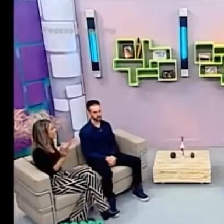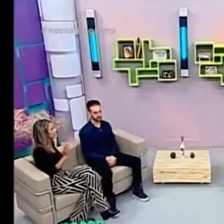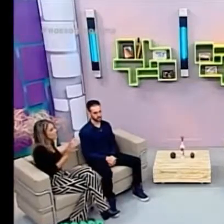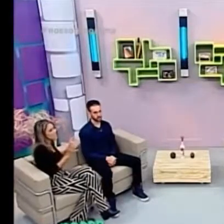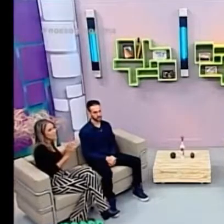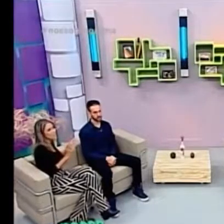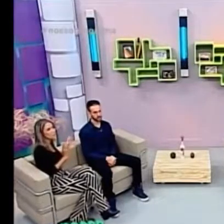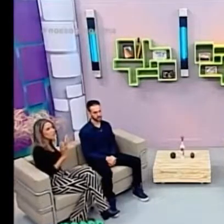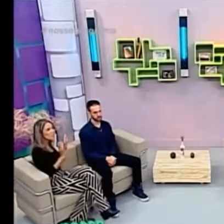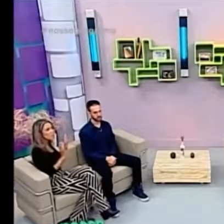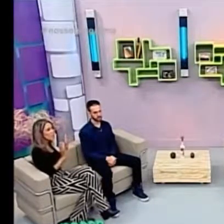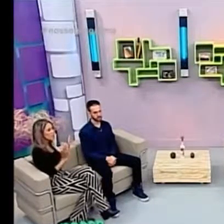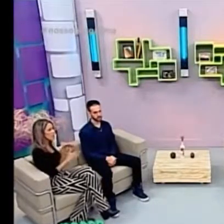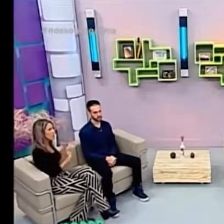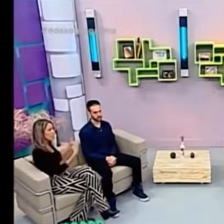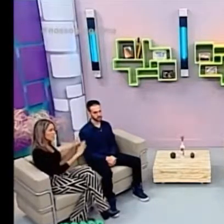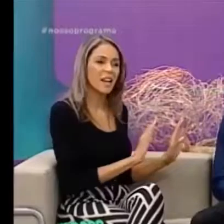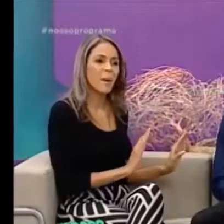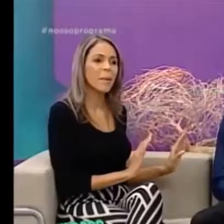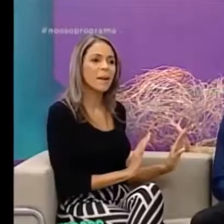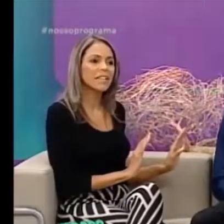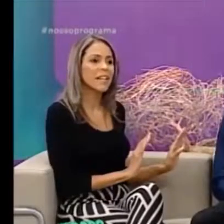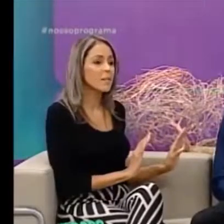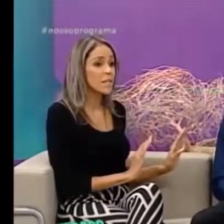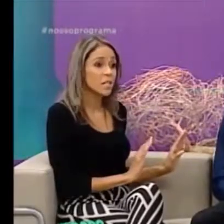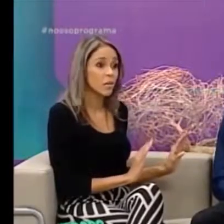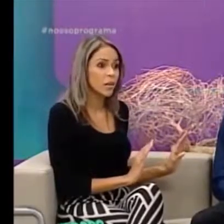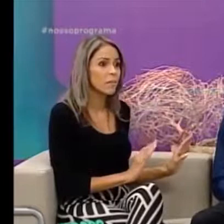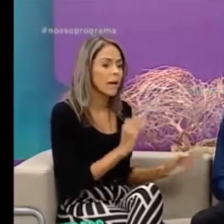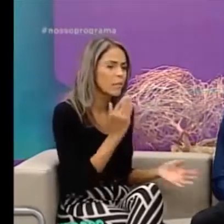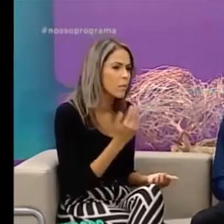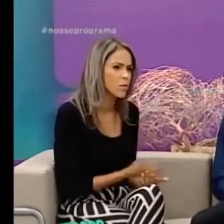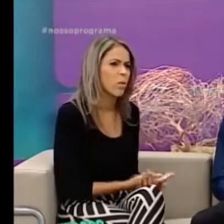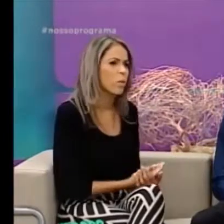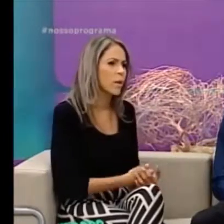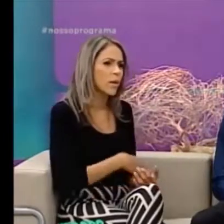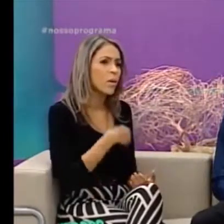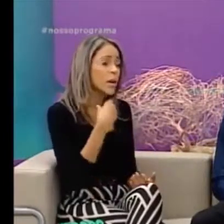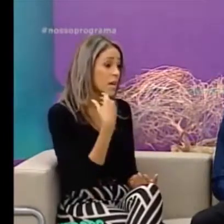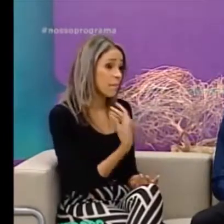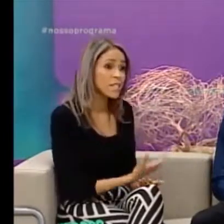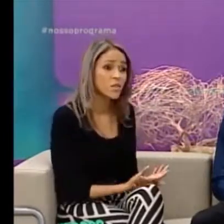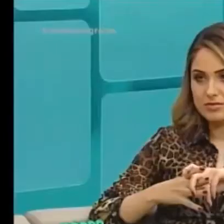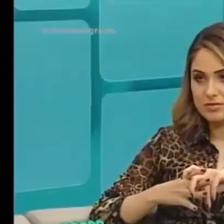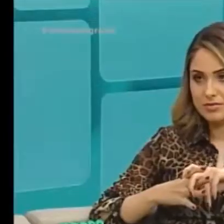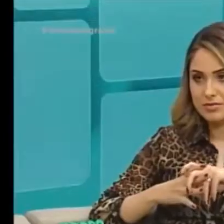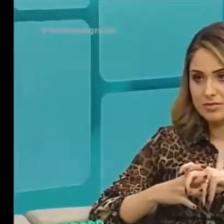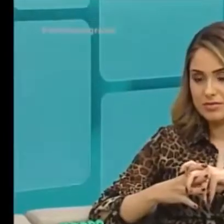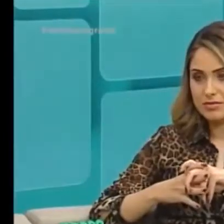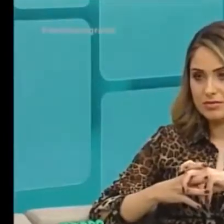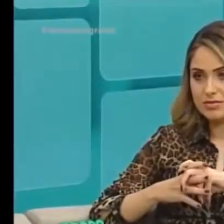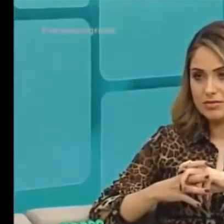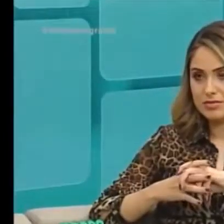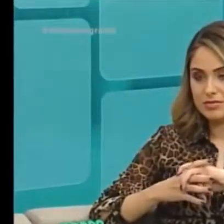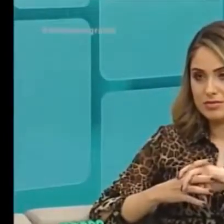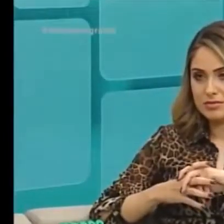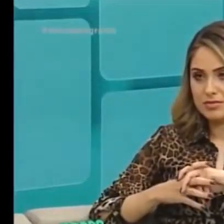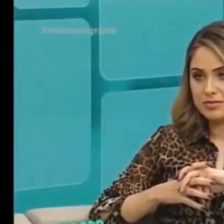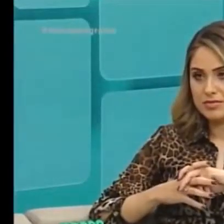não precisa de tudo aí não, porque tem uma mamata aí, mas não, ele paga imposto como eu, ele passa dificuldade como eu, ele adoece como eu,